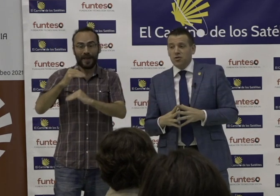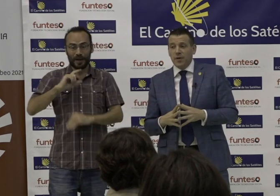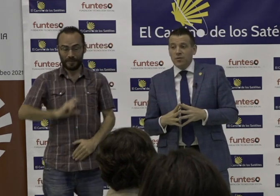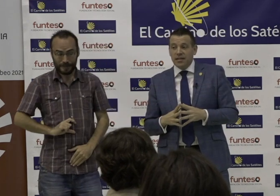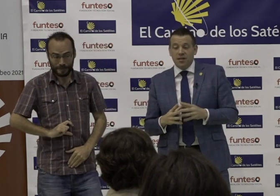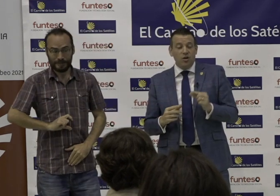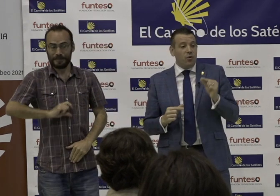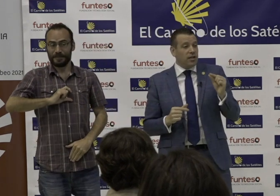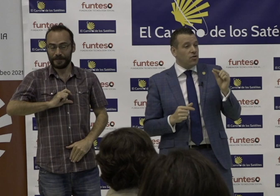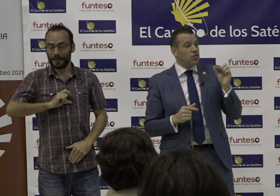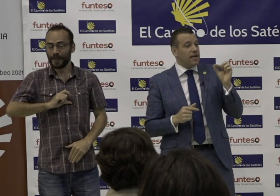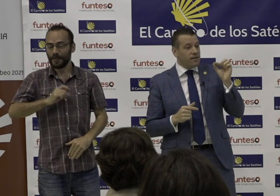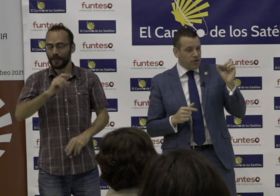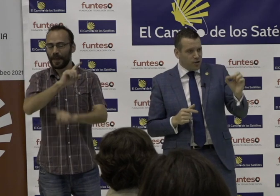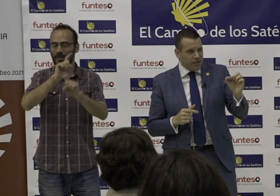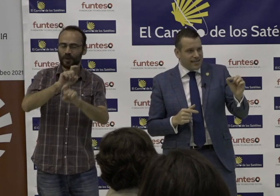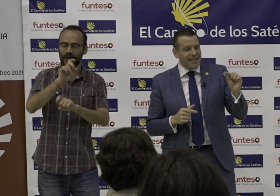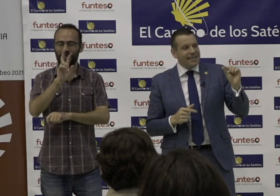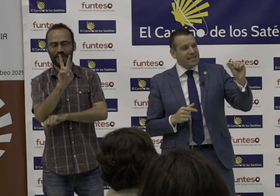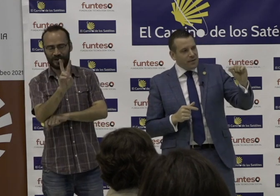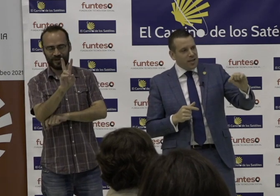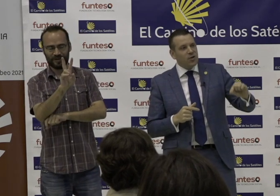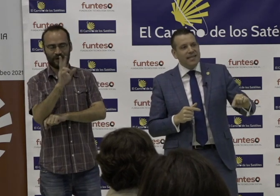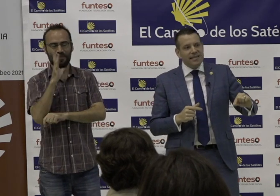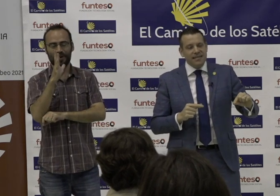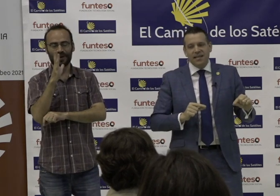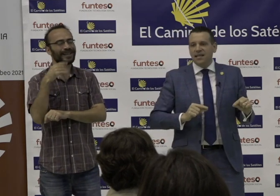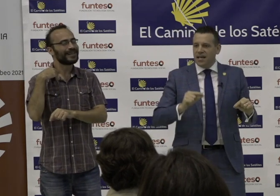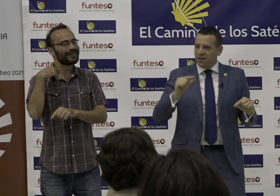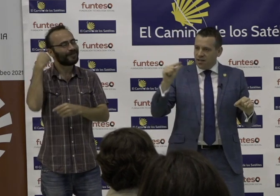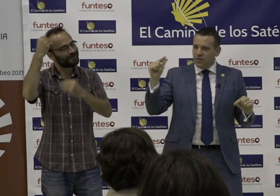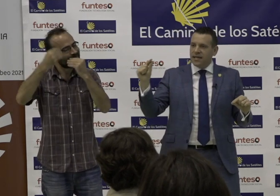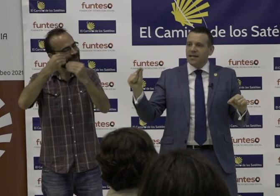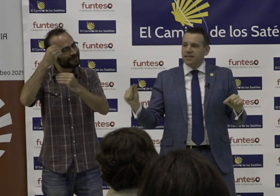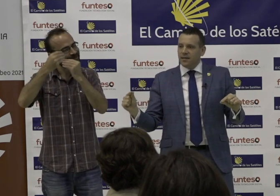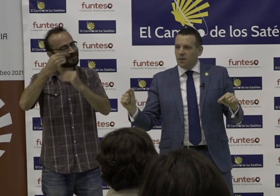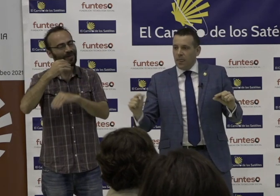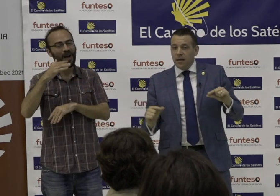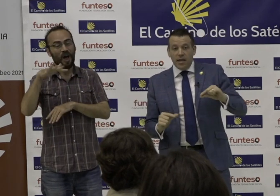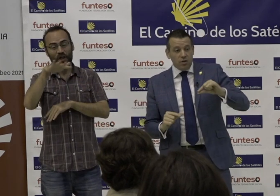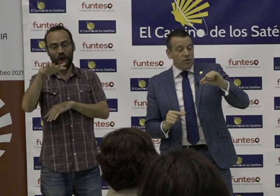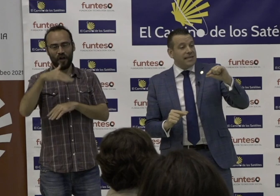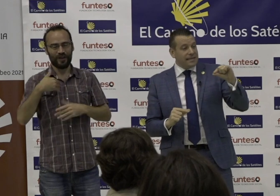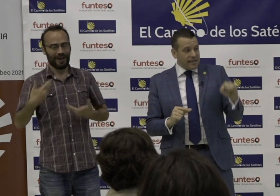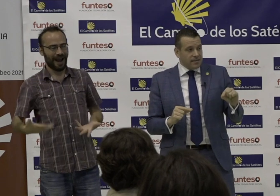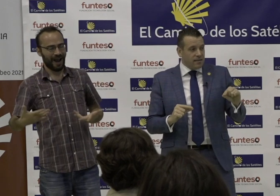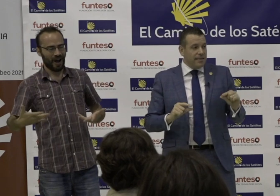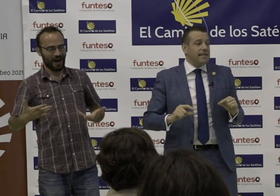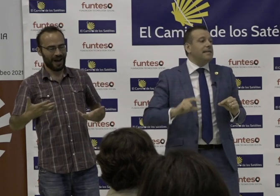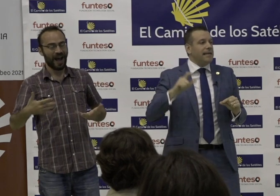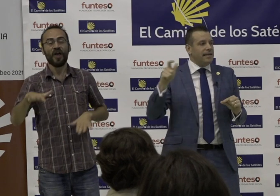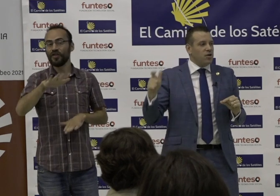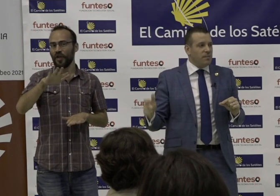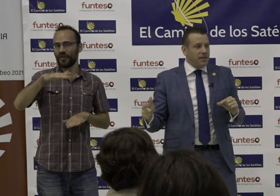hagas esas dos preguntas porque son los accionadores de saber en dónde estás y hacia dónde quieres ir, en dónde estás